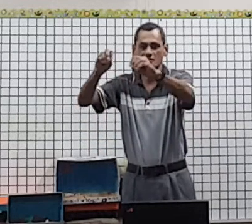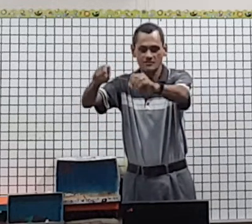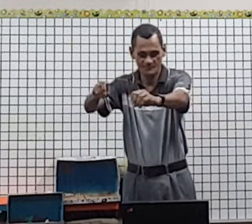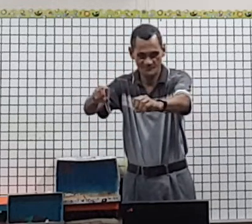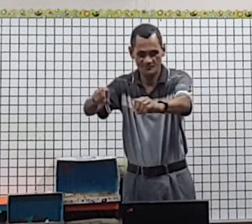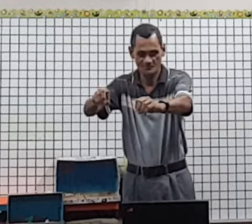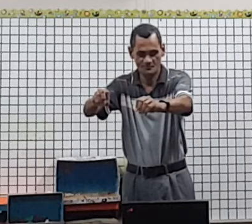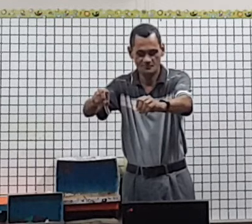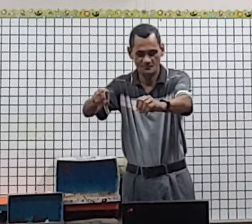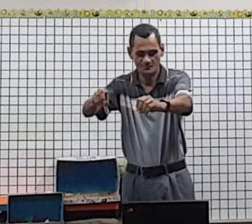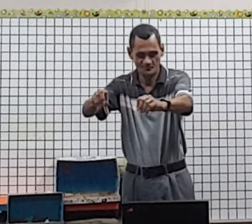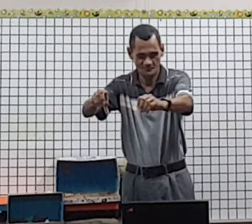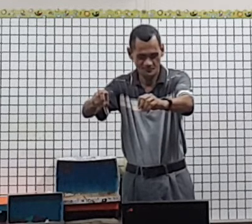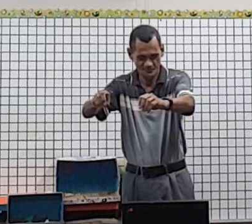Poner, colocar.